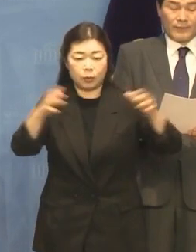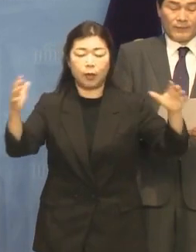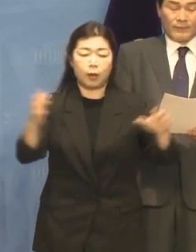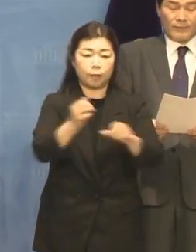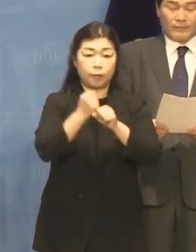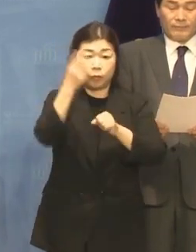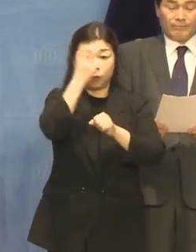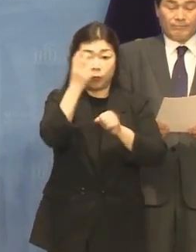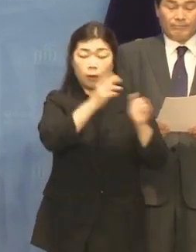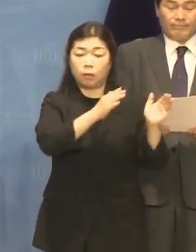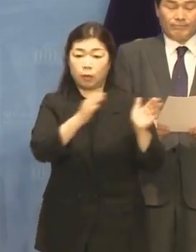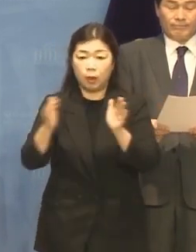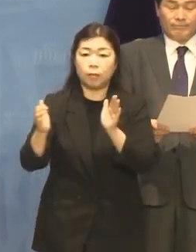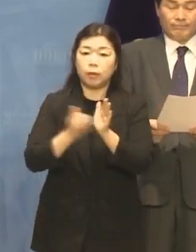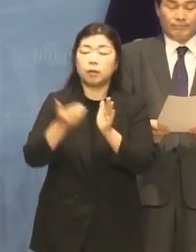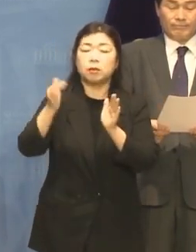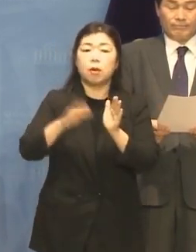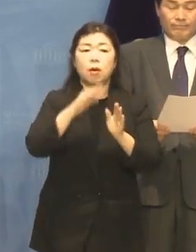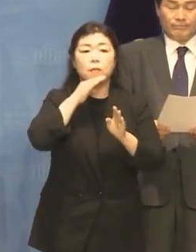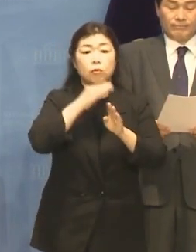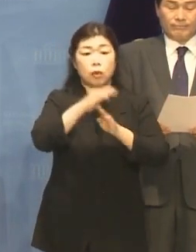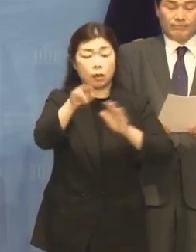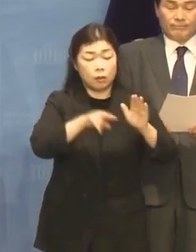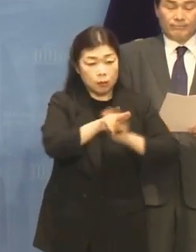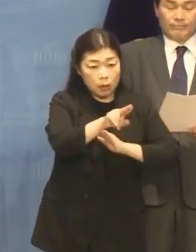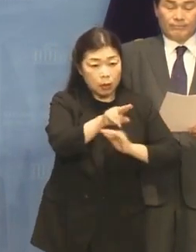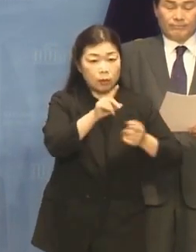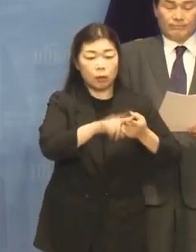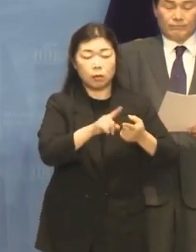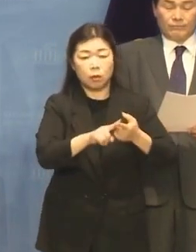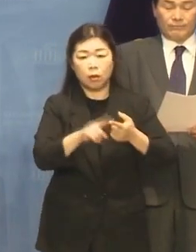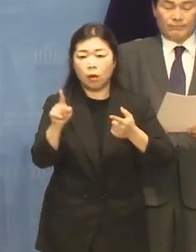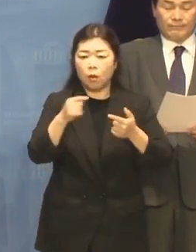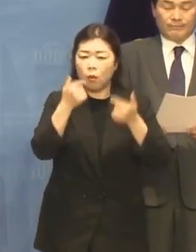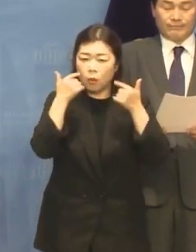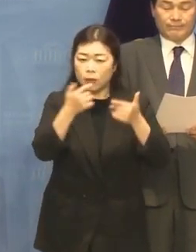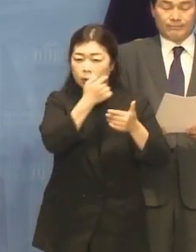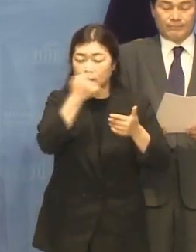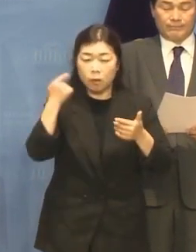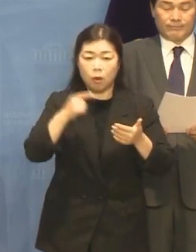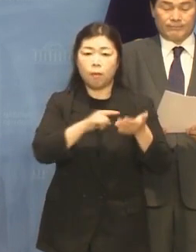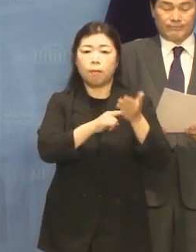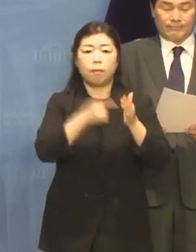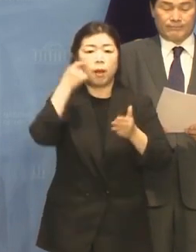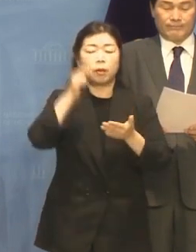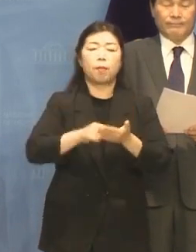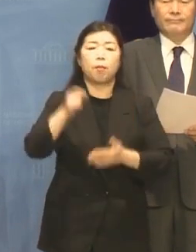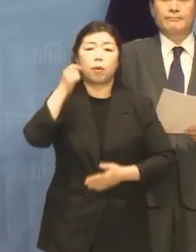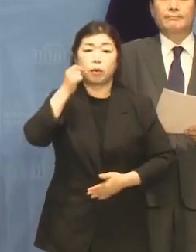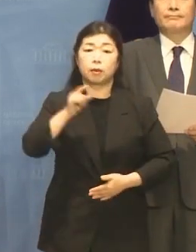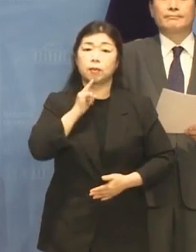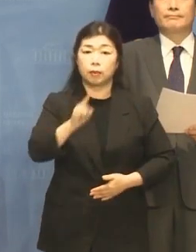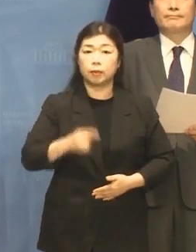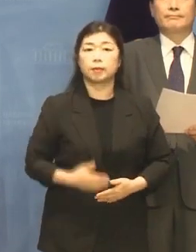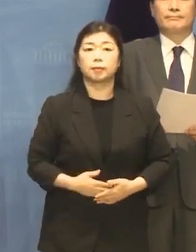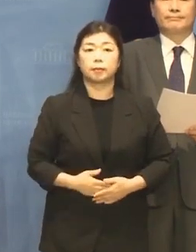수사를 진행했으나 월북 의도를 인정할 만한 증거는 발견하지 못했다고 발표했습니다.